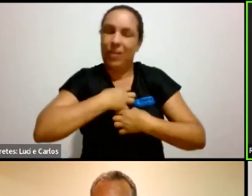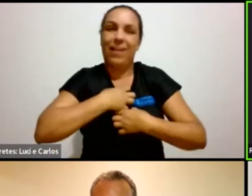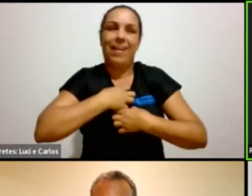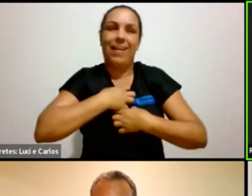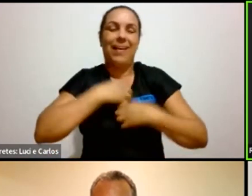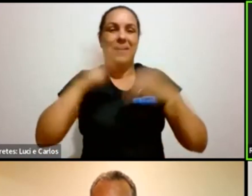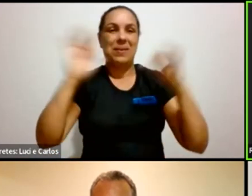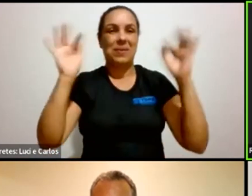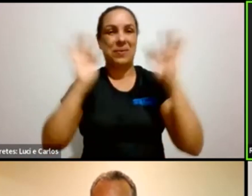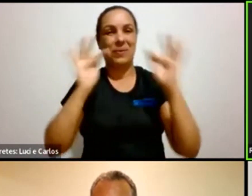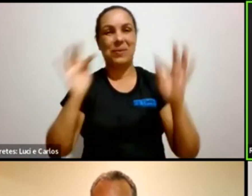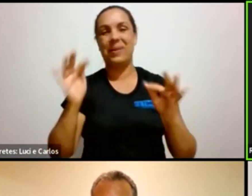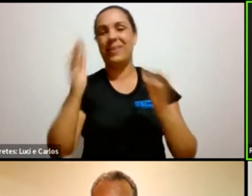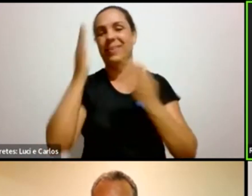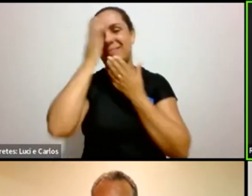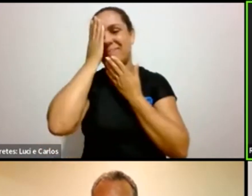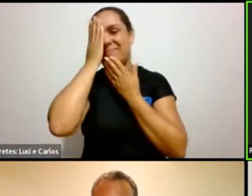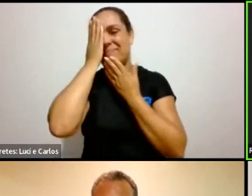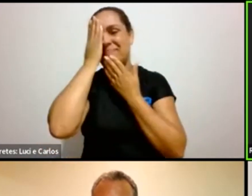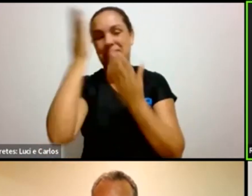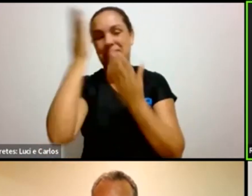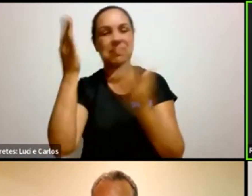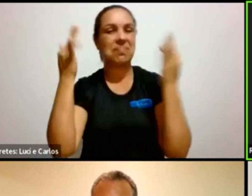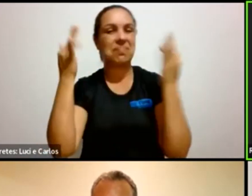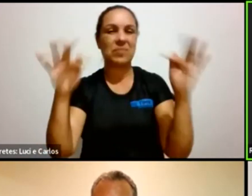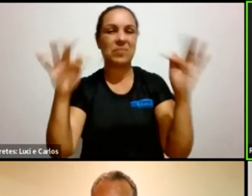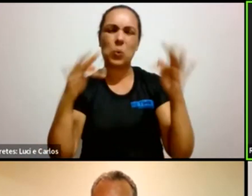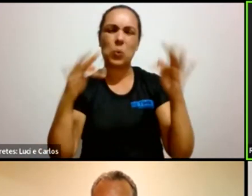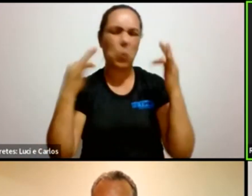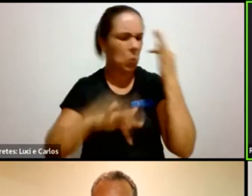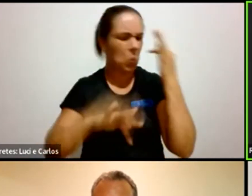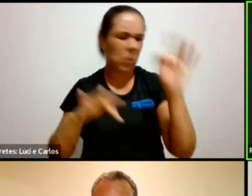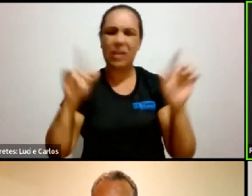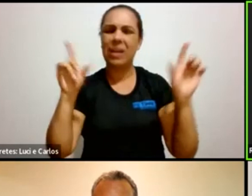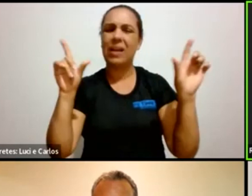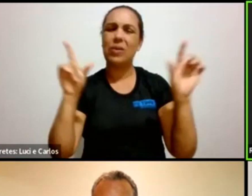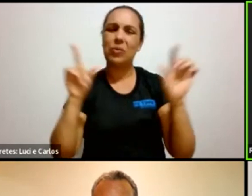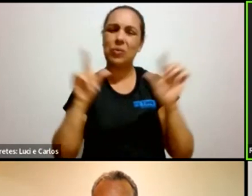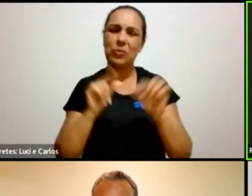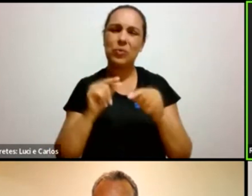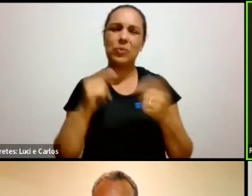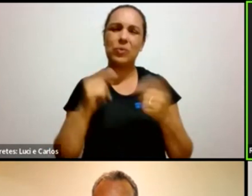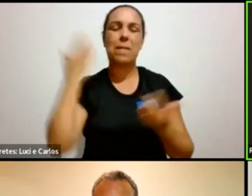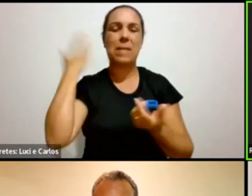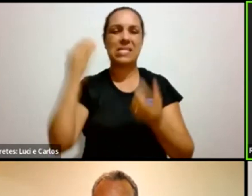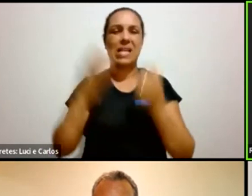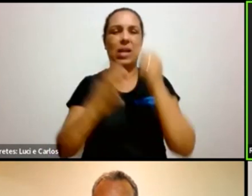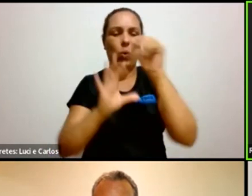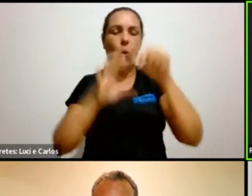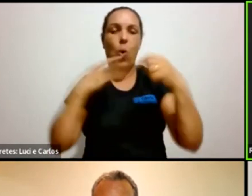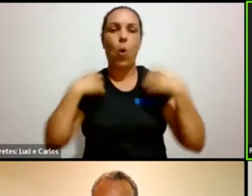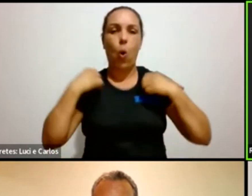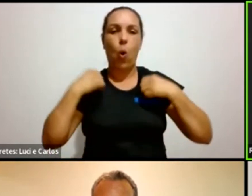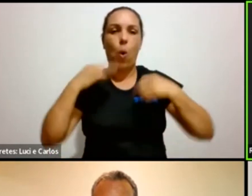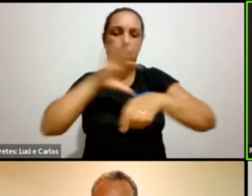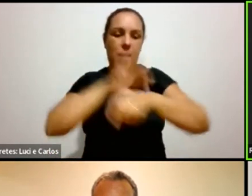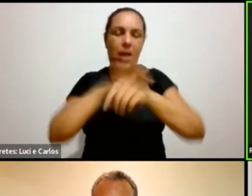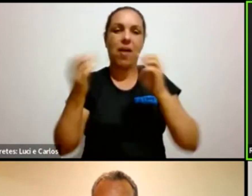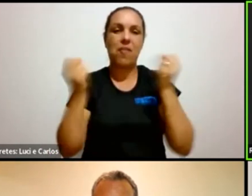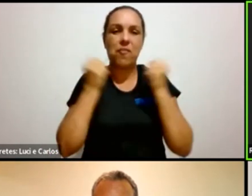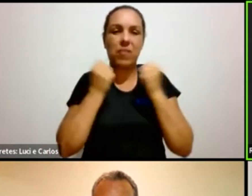com gratidão porque eu não sinto mais dores e não estou mais de roupa de frio igual antes, sempre de roupa de frio. Agora para mim é